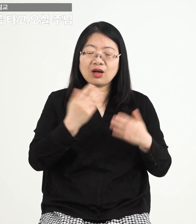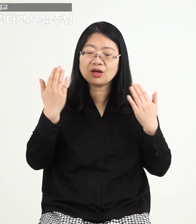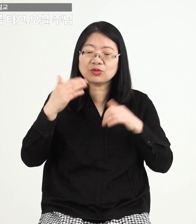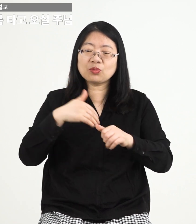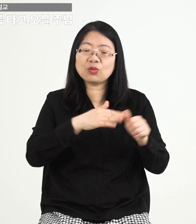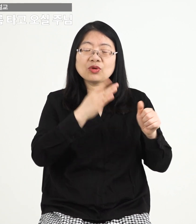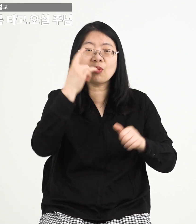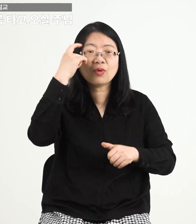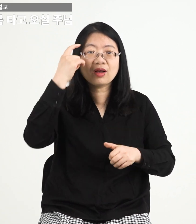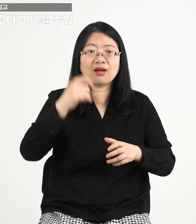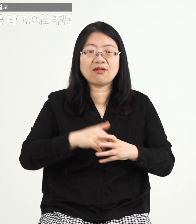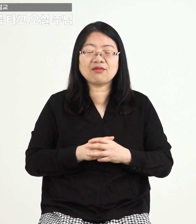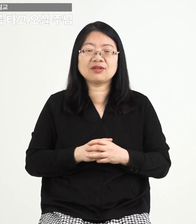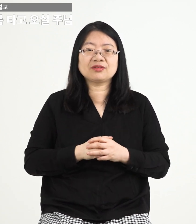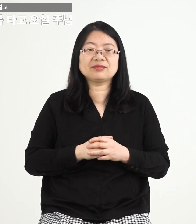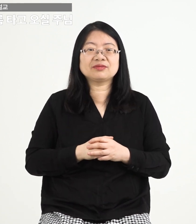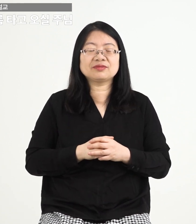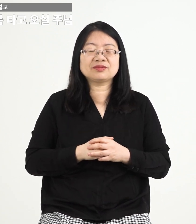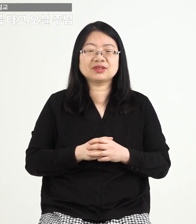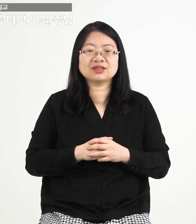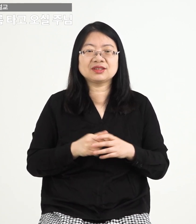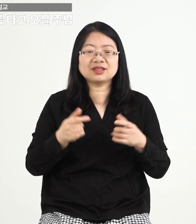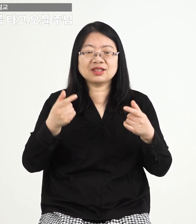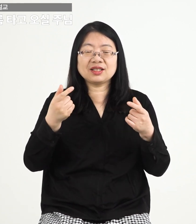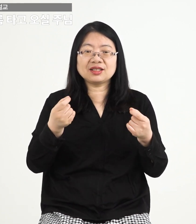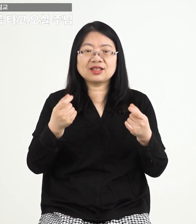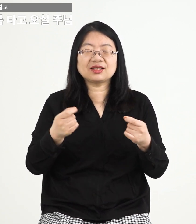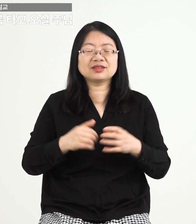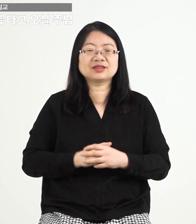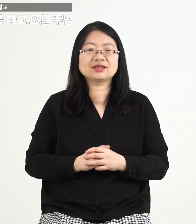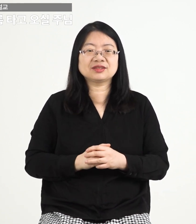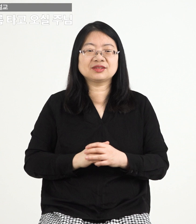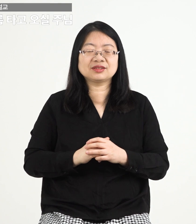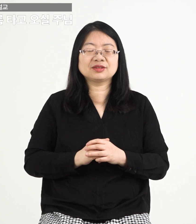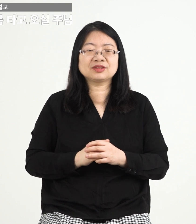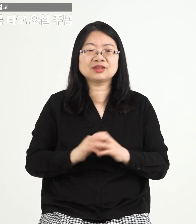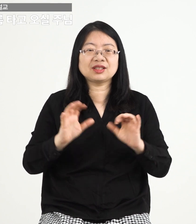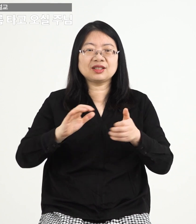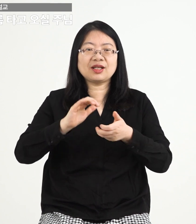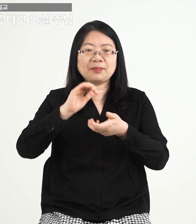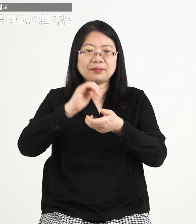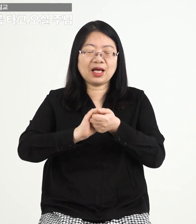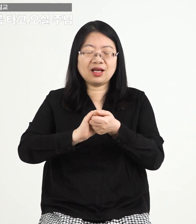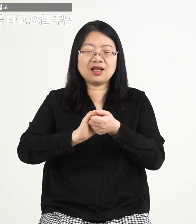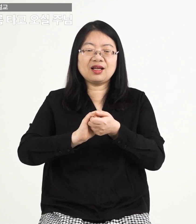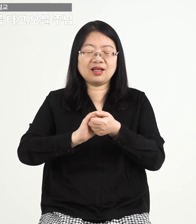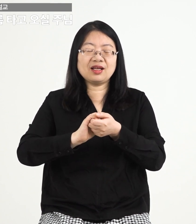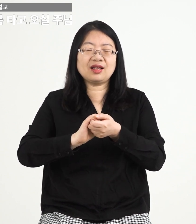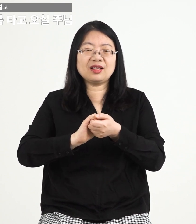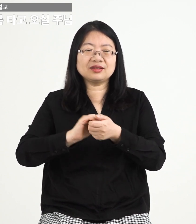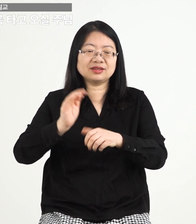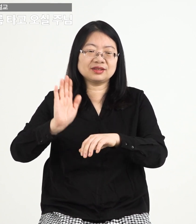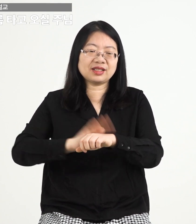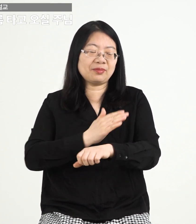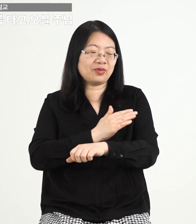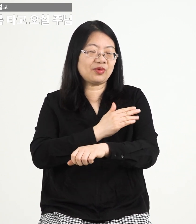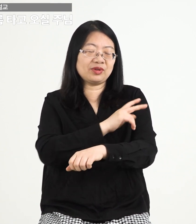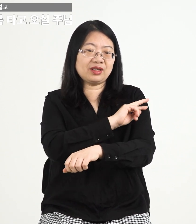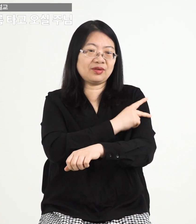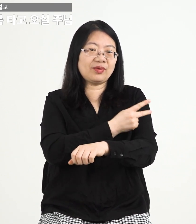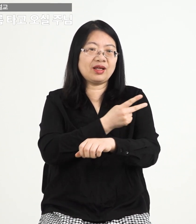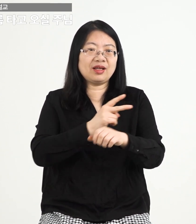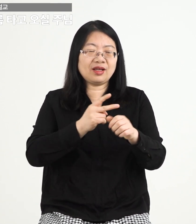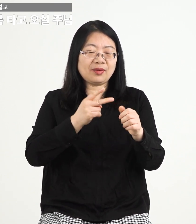보내요? 실제 그런 시한부 종말론자들에게 잘못 빠진 사람들이